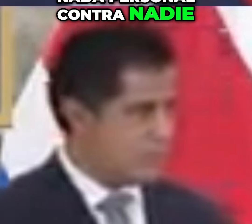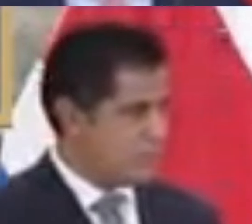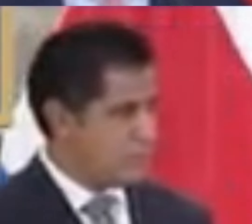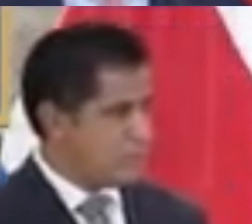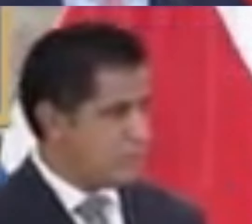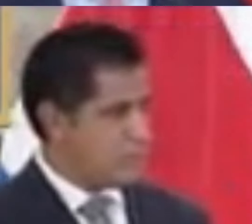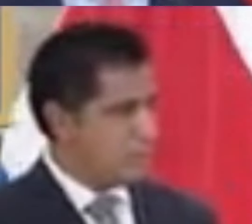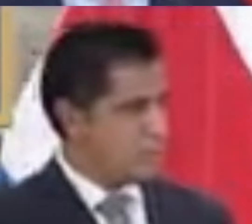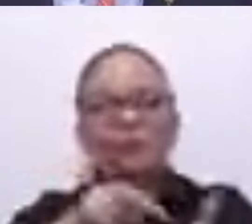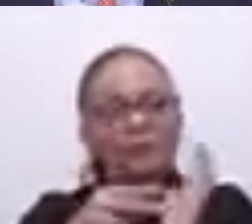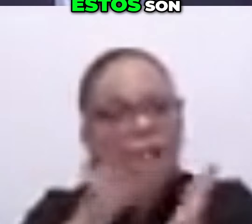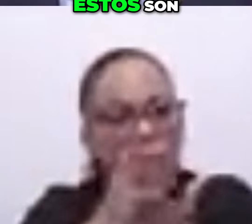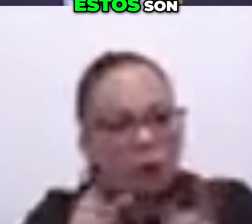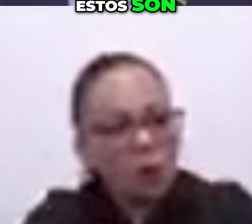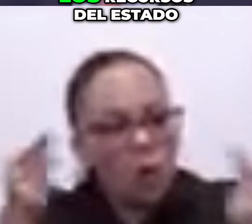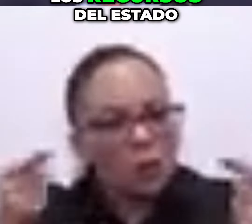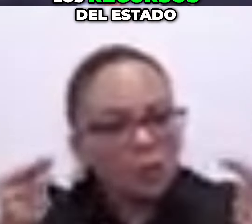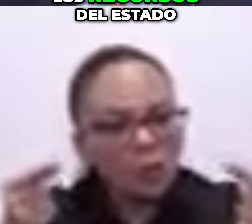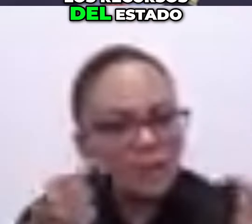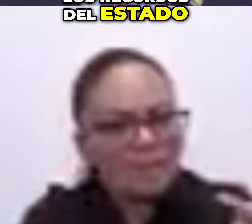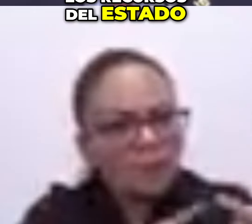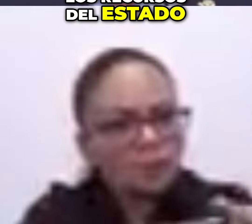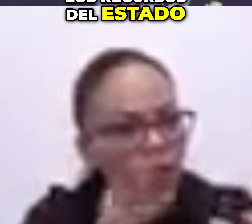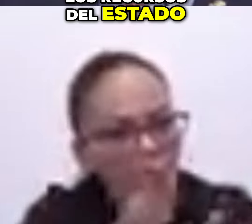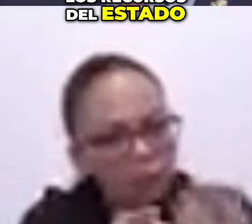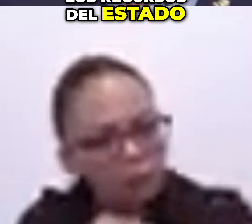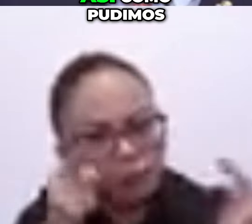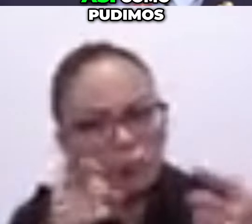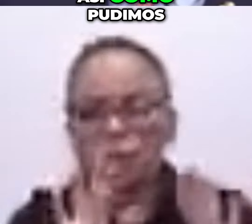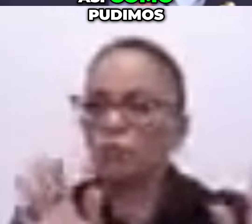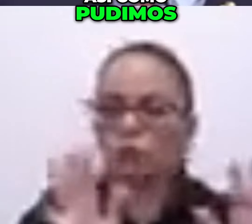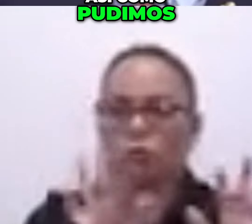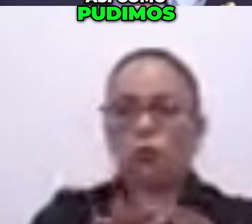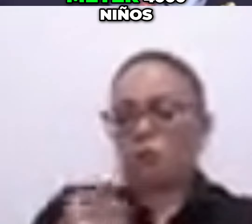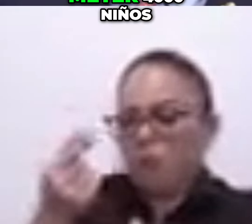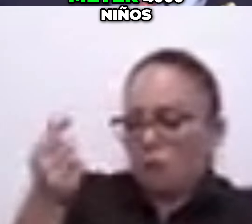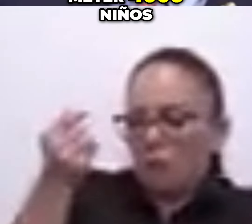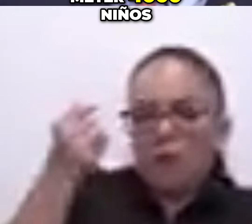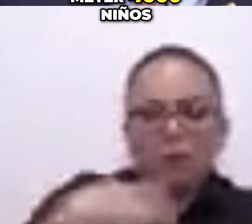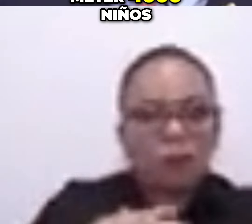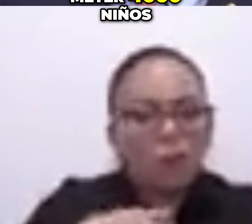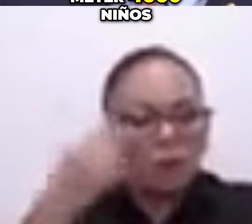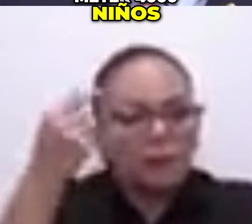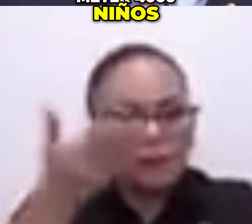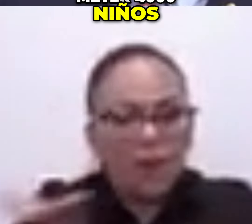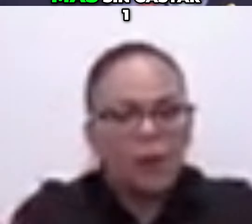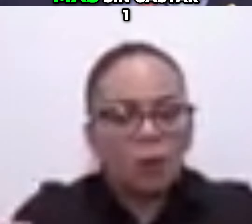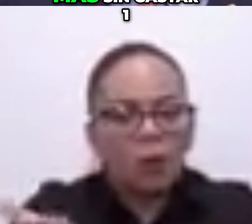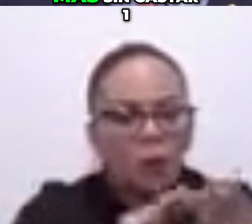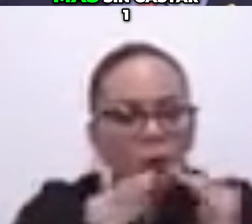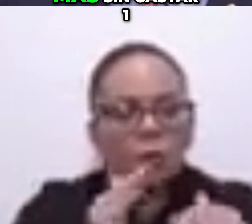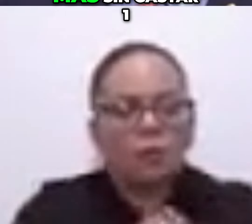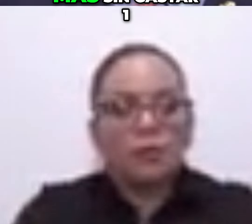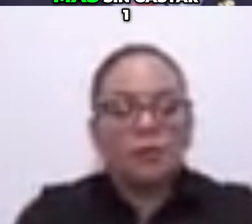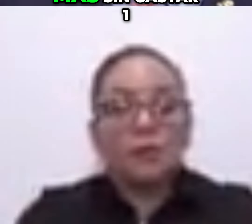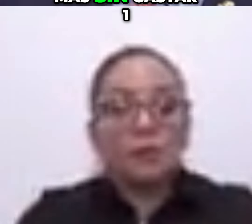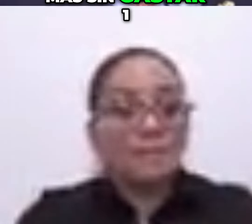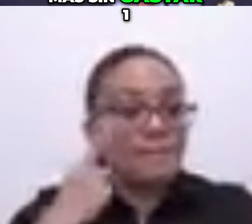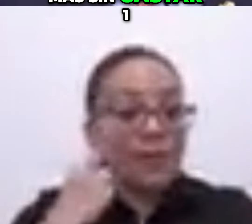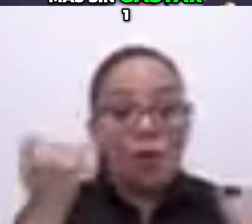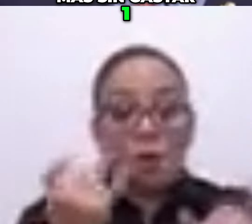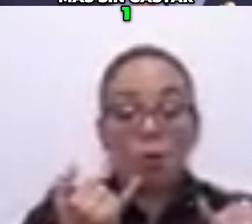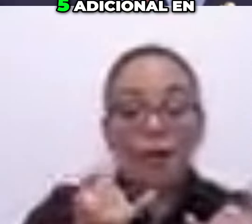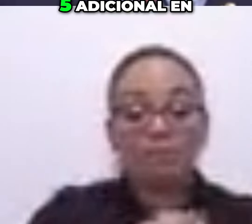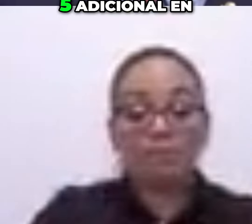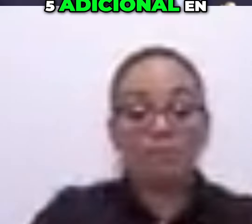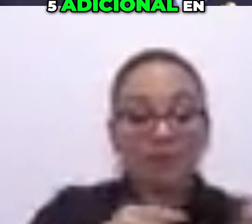nadie. Estos son los recursos del Estado. Así como pudimos meter 4.000 niños más sin